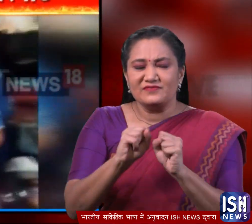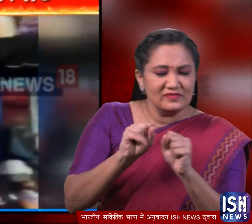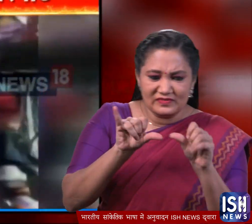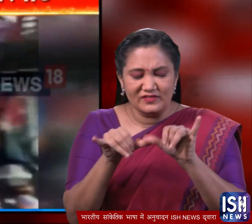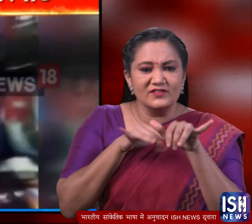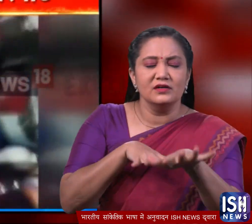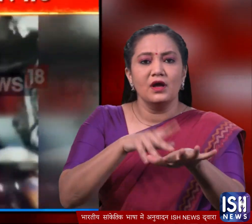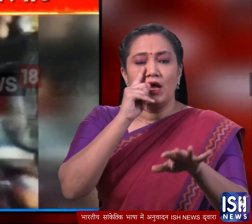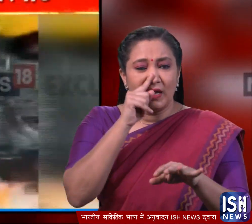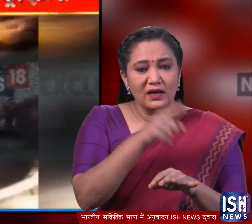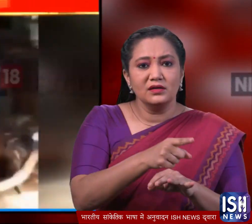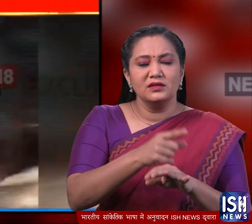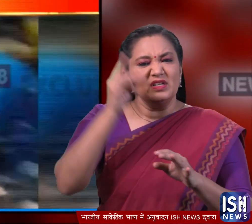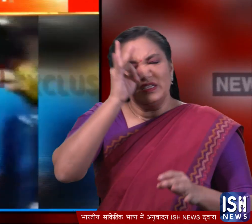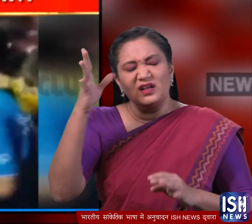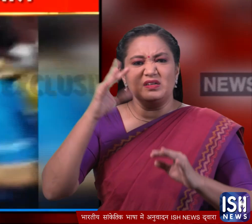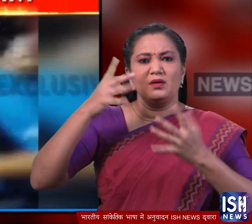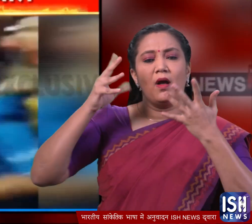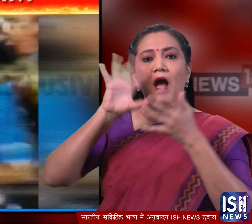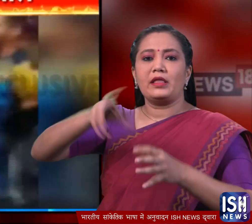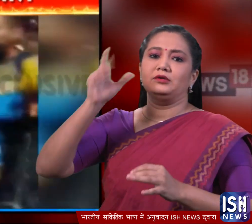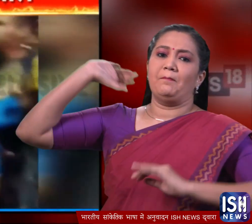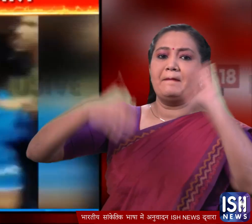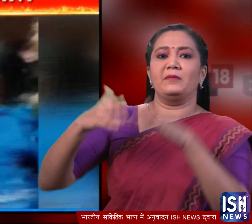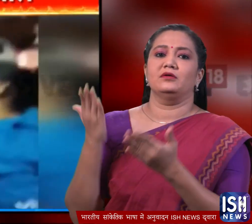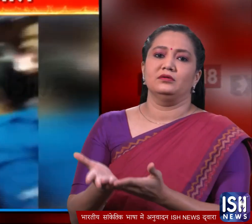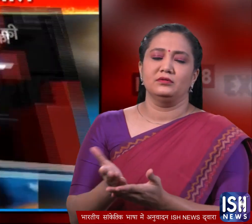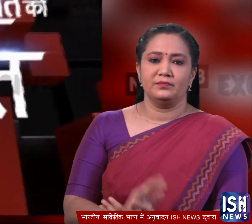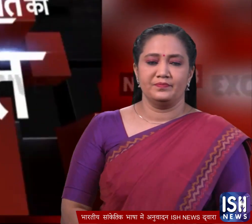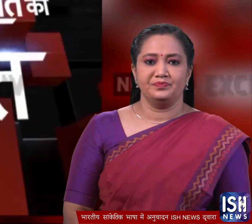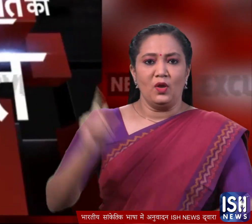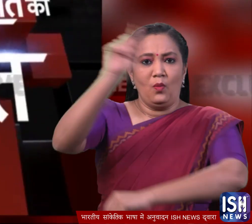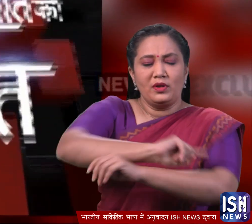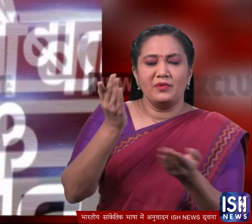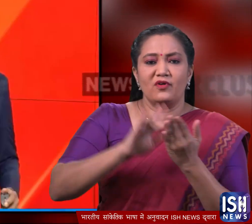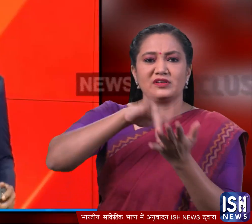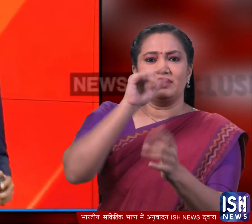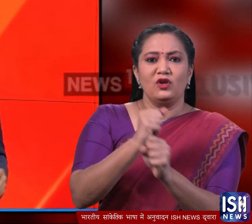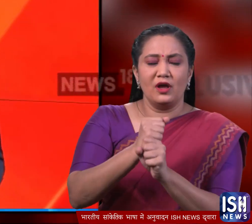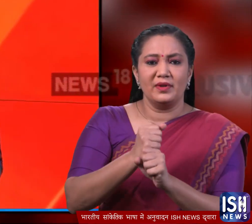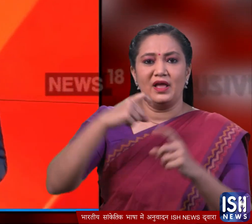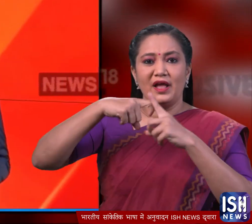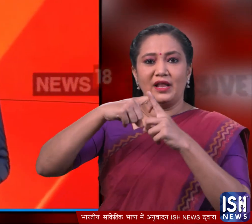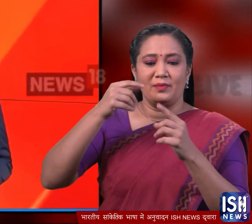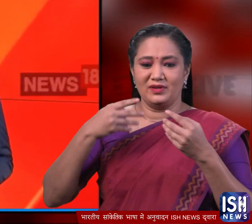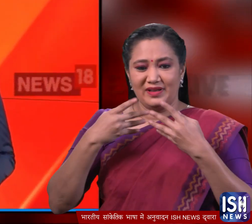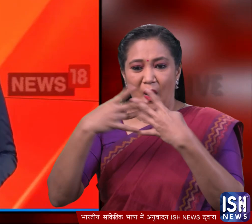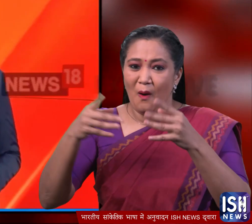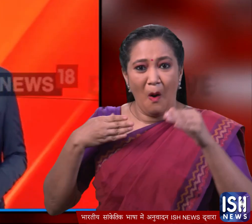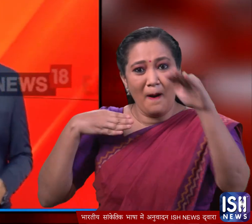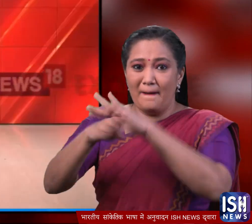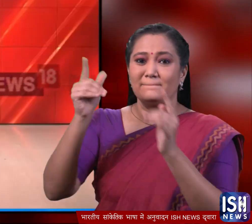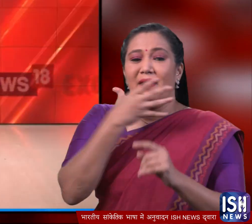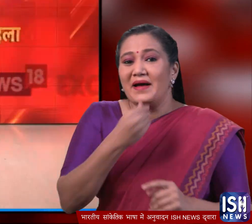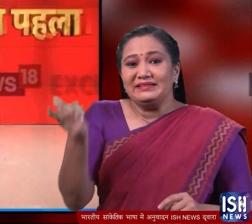आगे बढ़ने की जगह न मिल पाने की वजह से उसने अपना सारा गुस्सा उस कैब ड्राइवर पर उतारा। एक दिन पहले केंद्र सरकार से करतारपुर कॉरिडोर